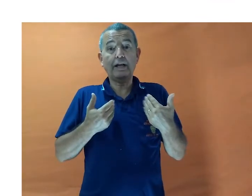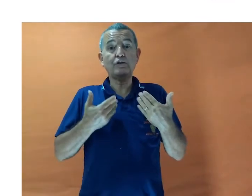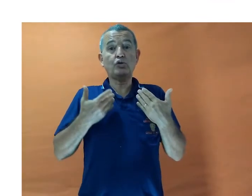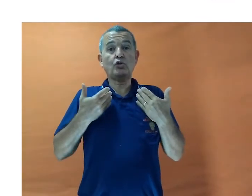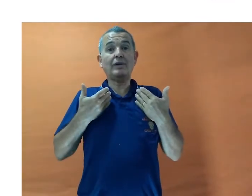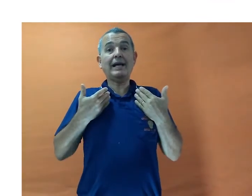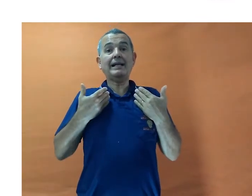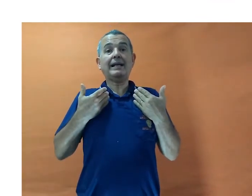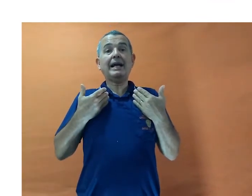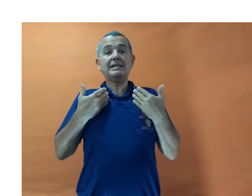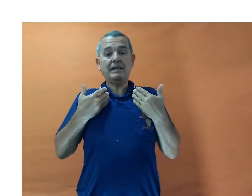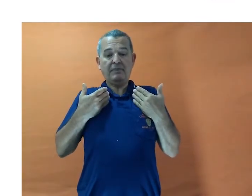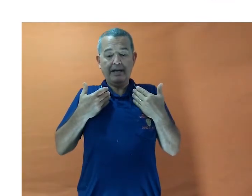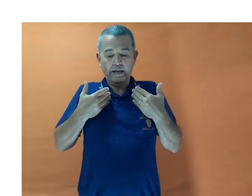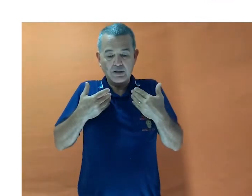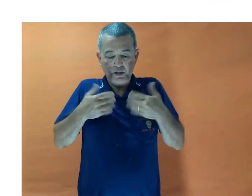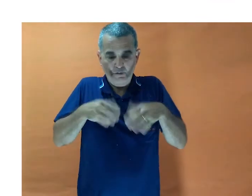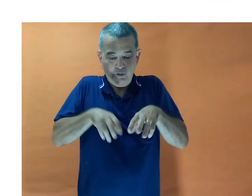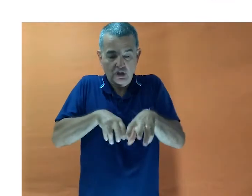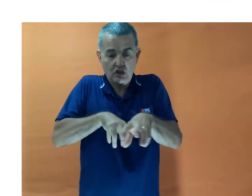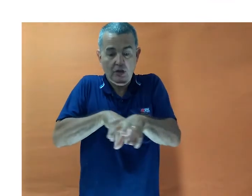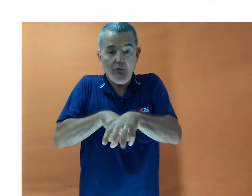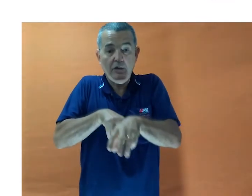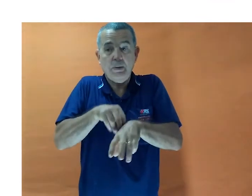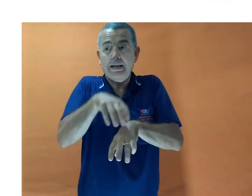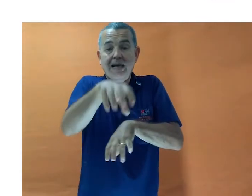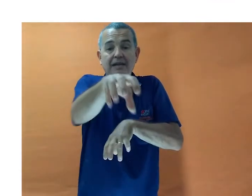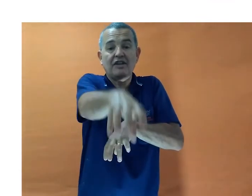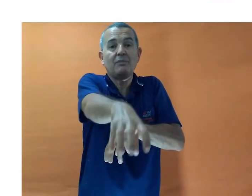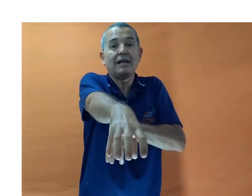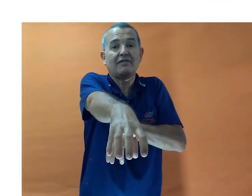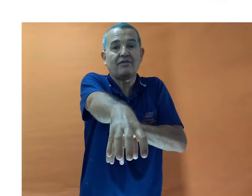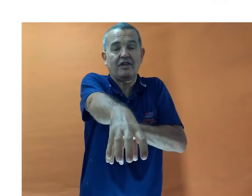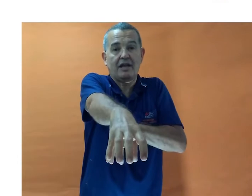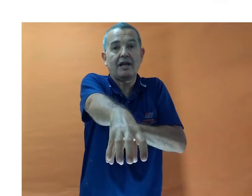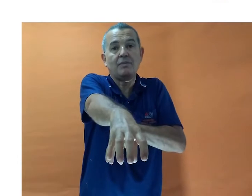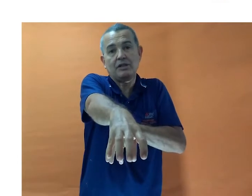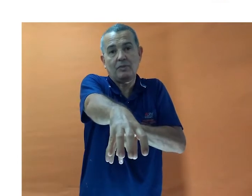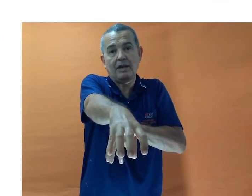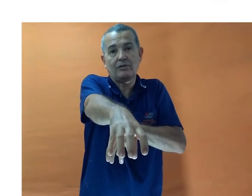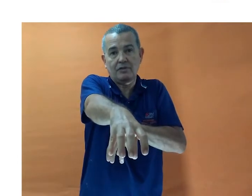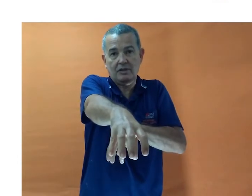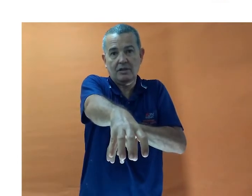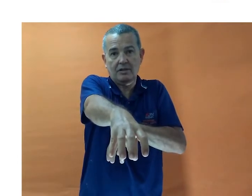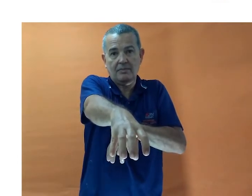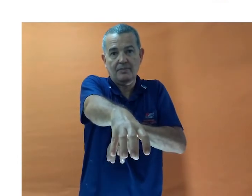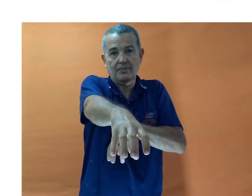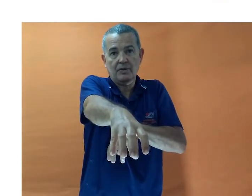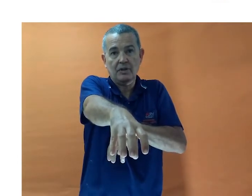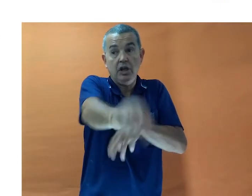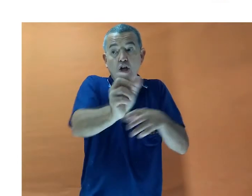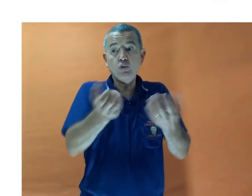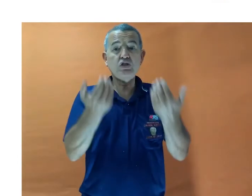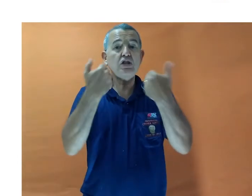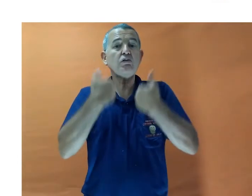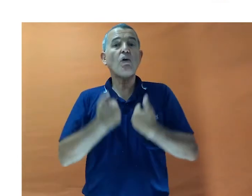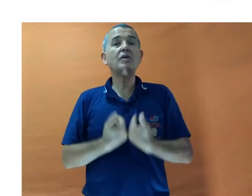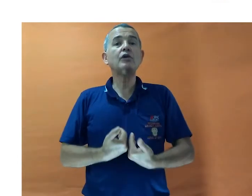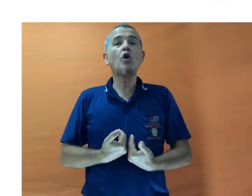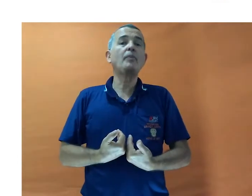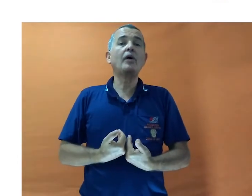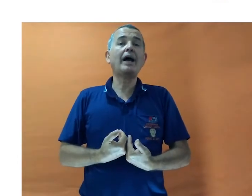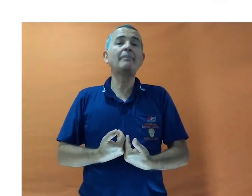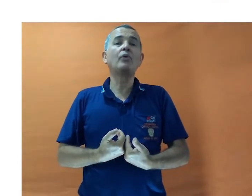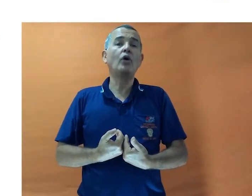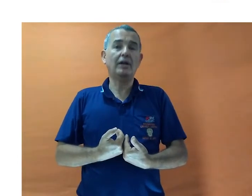ponto 3, eu estou lá atrás na parede e vou distribuir para cá e a vermelha vai ficar aí mais perto de você. E o 5, eu